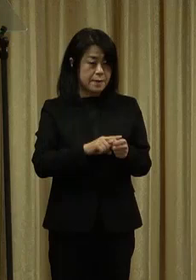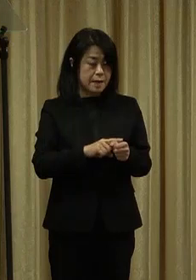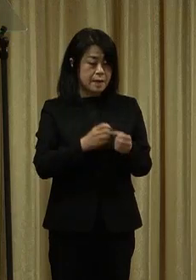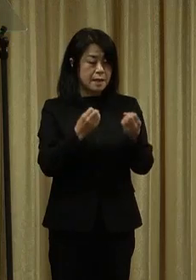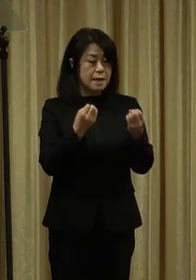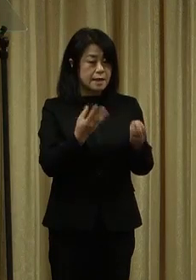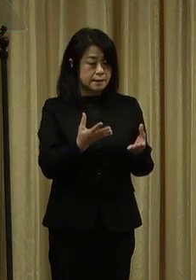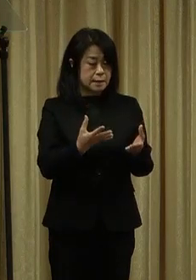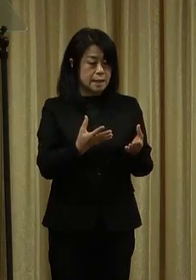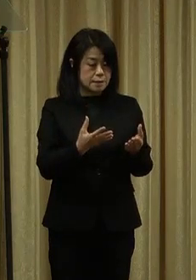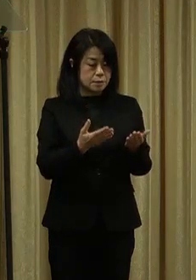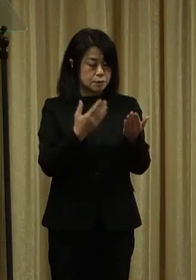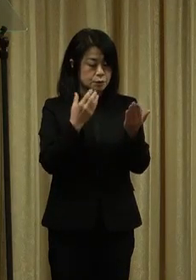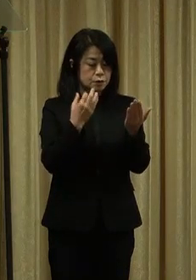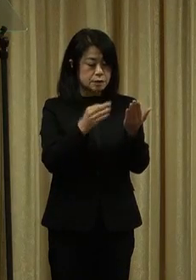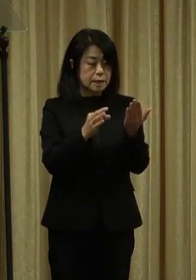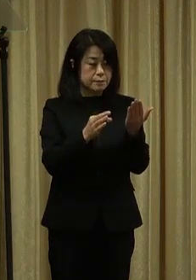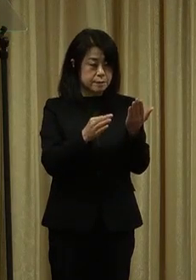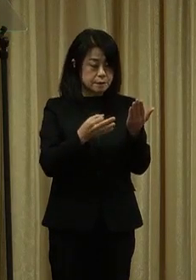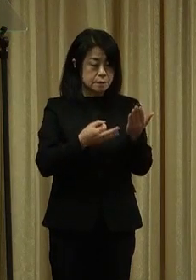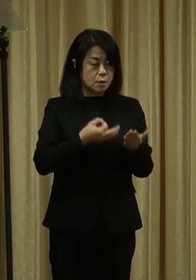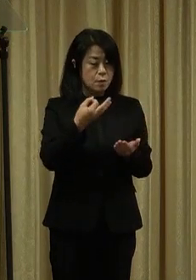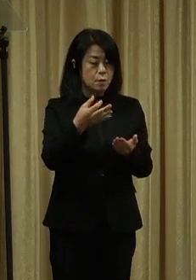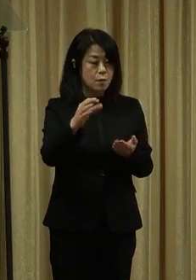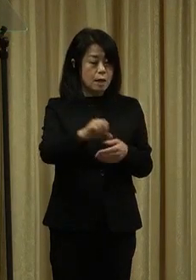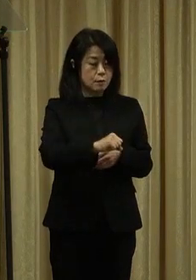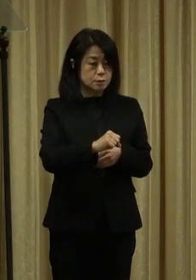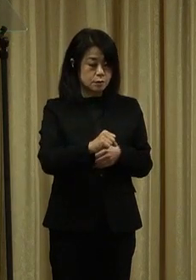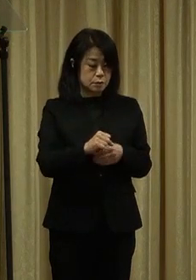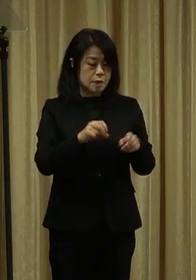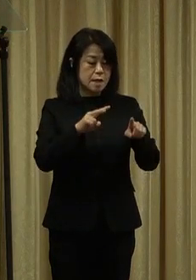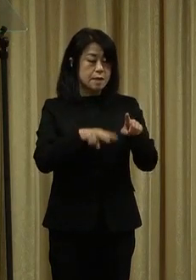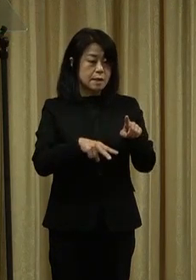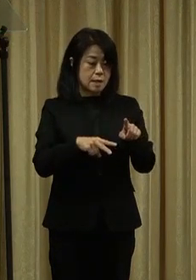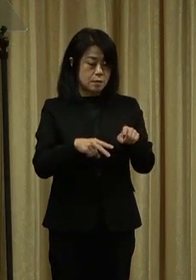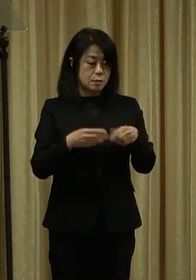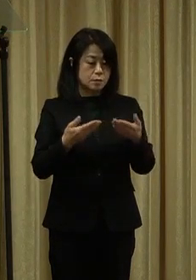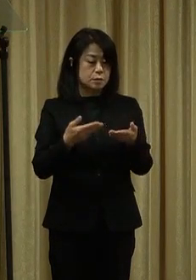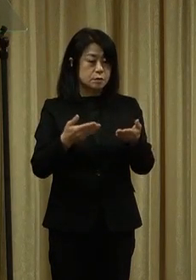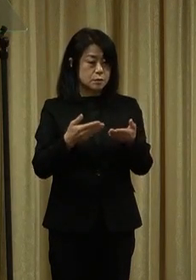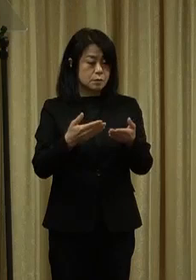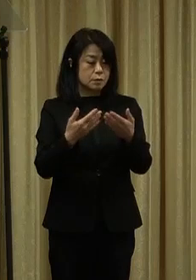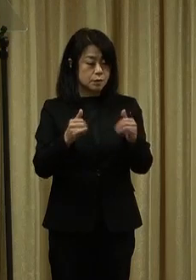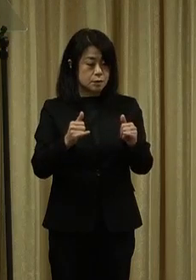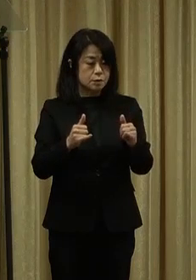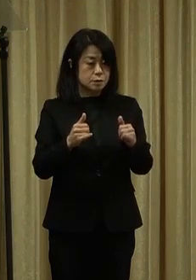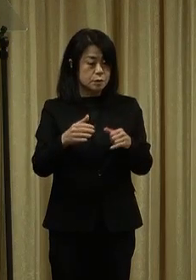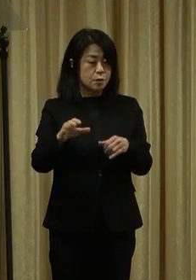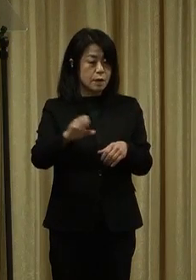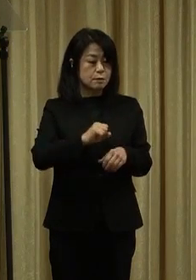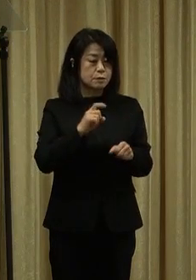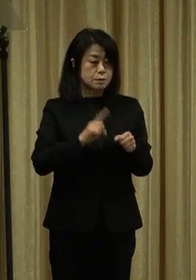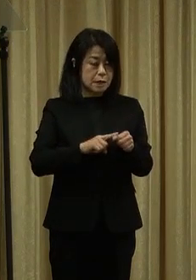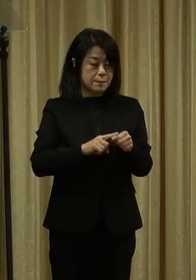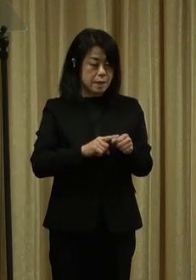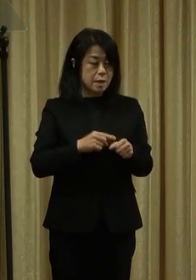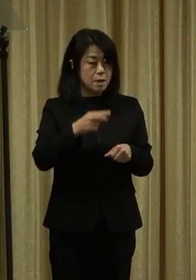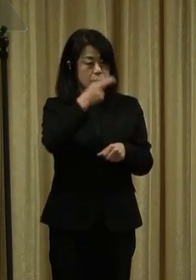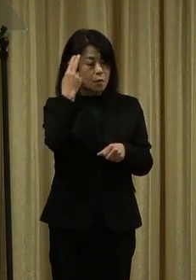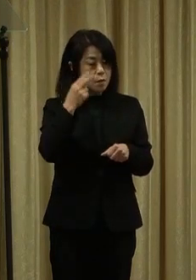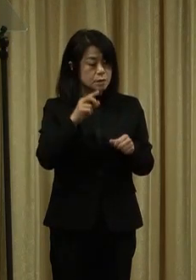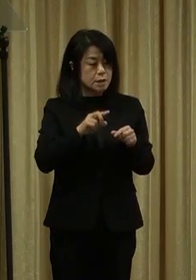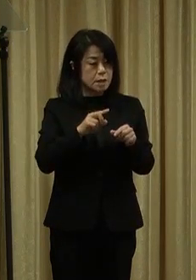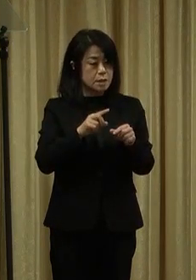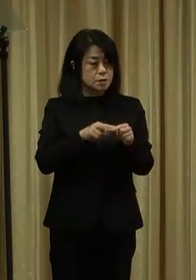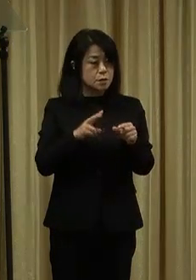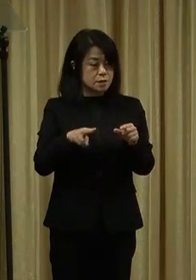学資金を貸与するほか、介護分野への就労を促進するため、高校生を対象に有償インターンシップを実